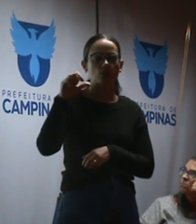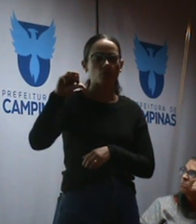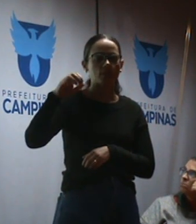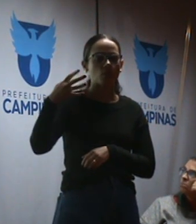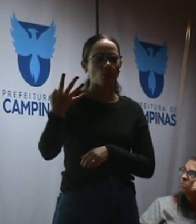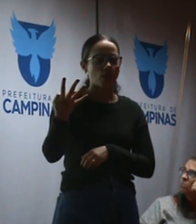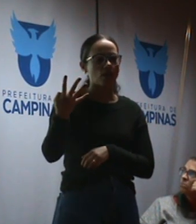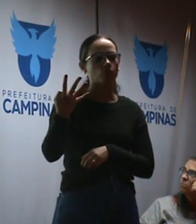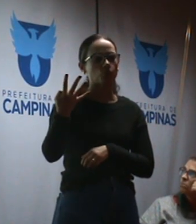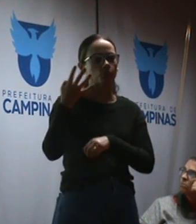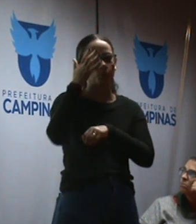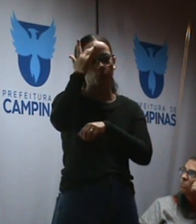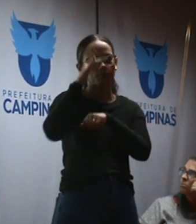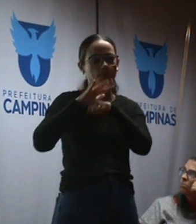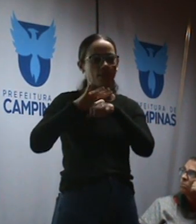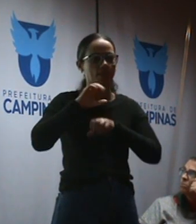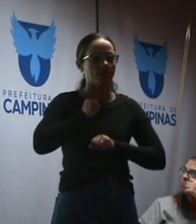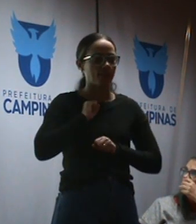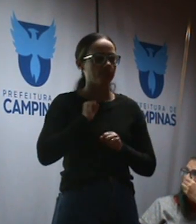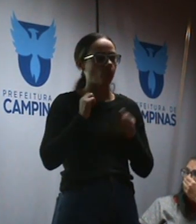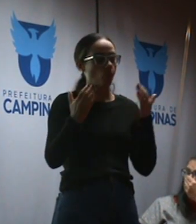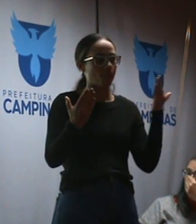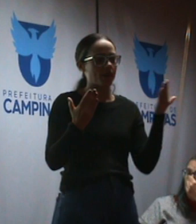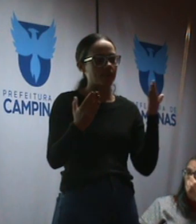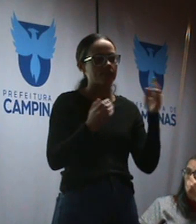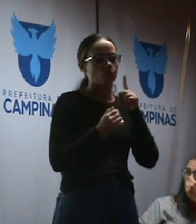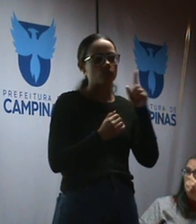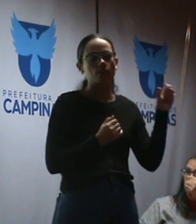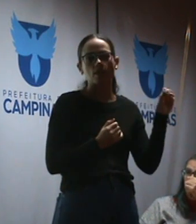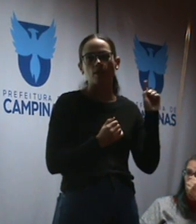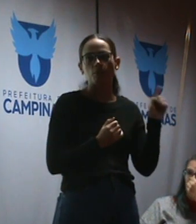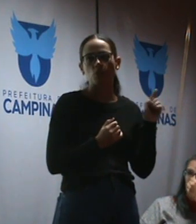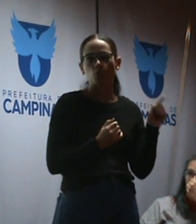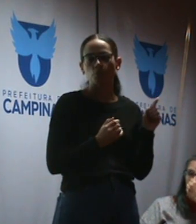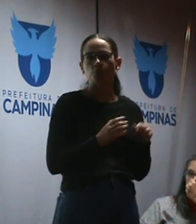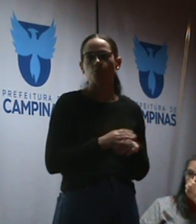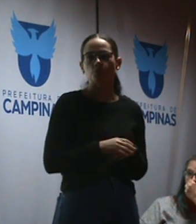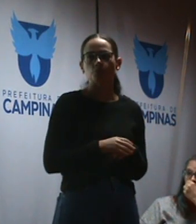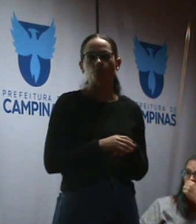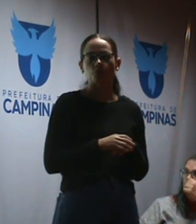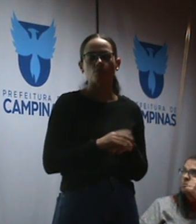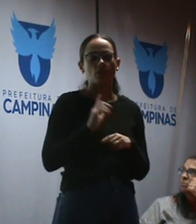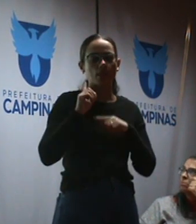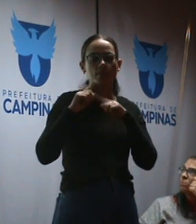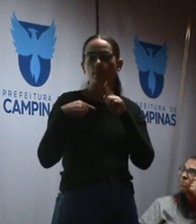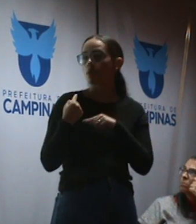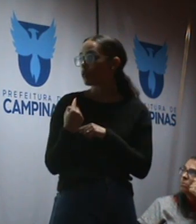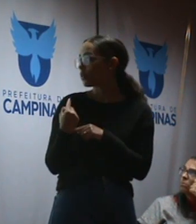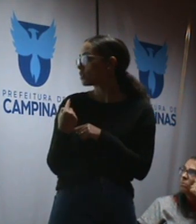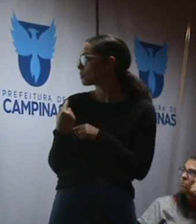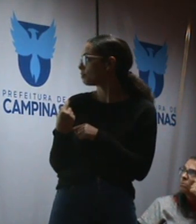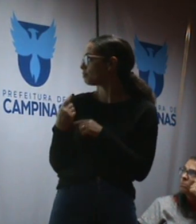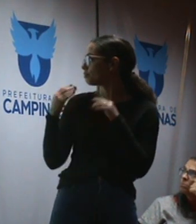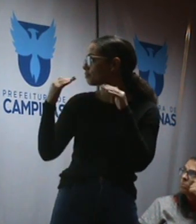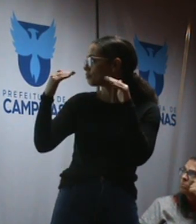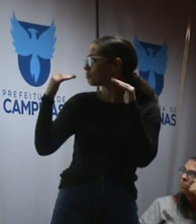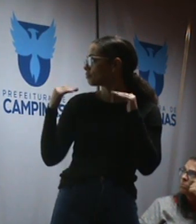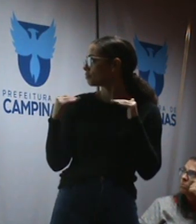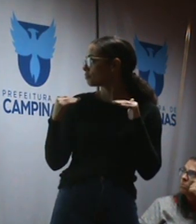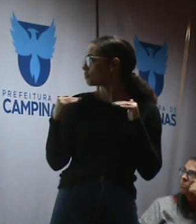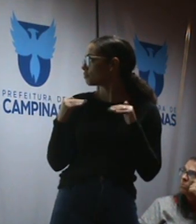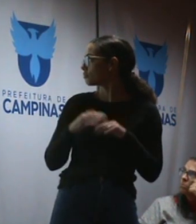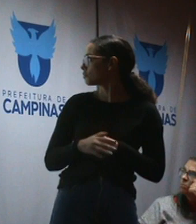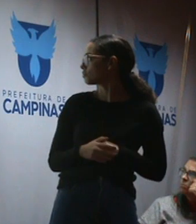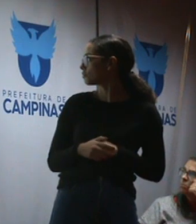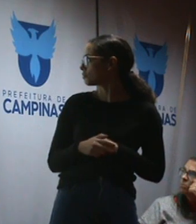para cada 100 mil habitantes. Então, quase 3.000 casos para cada 100 mil habitantes. Seguida do Santos Dumont, né, da Sudoeste,